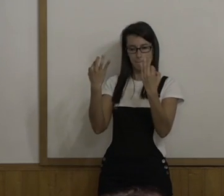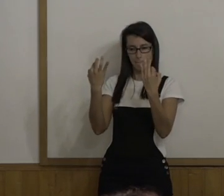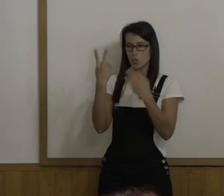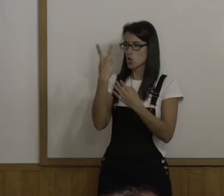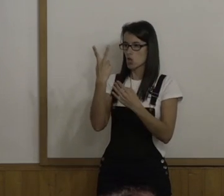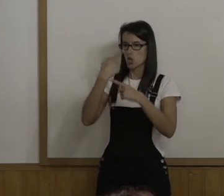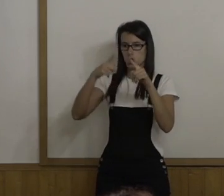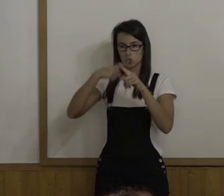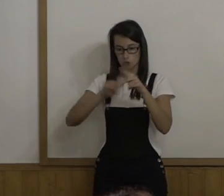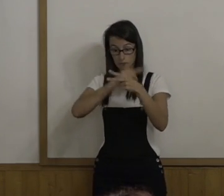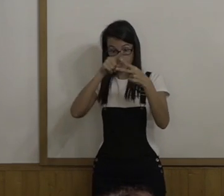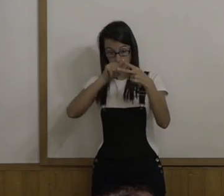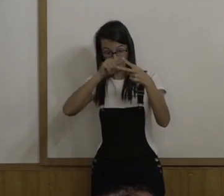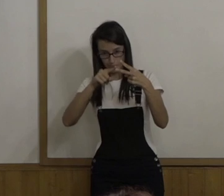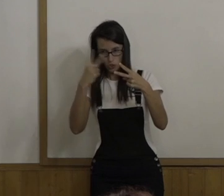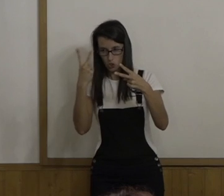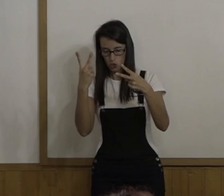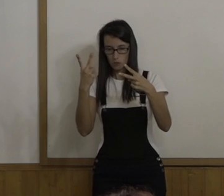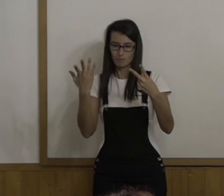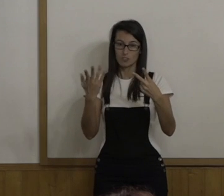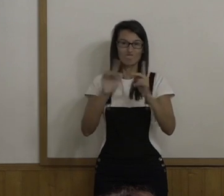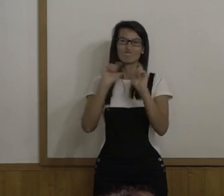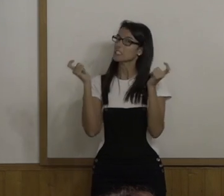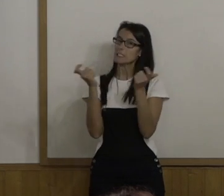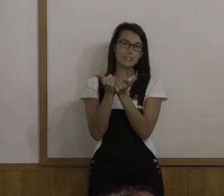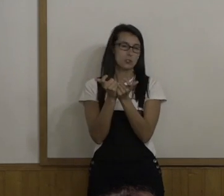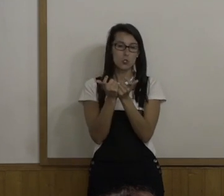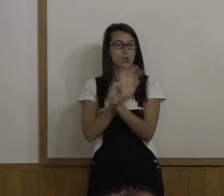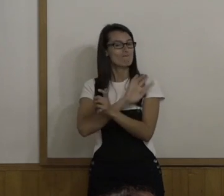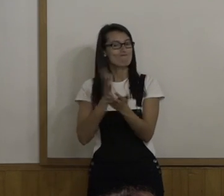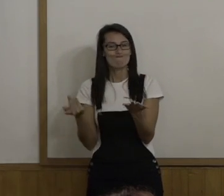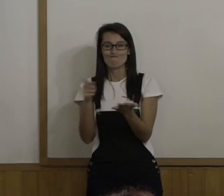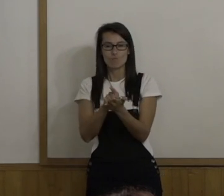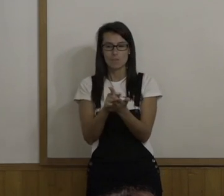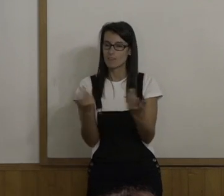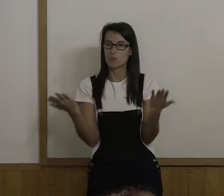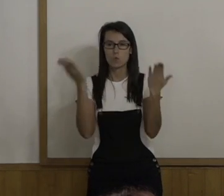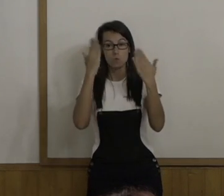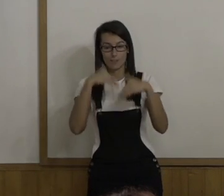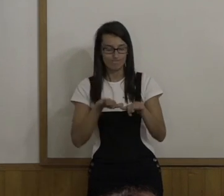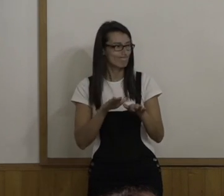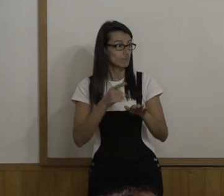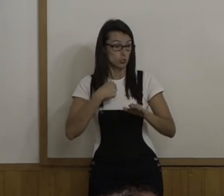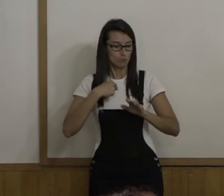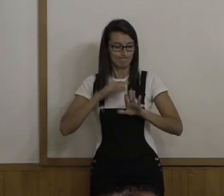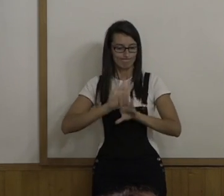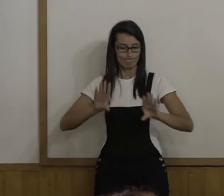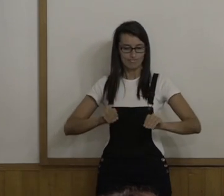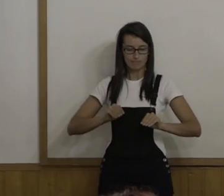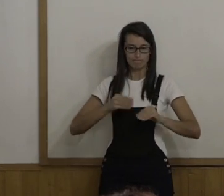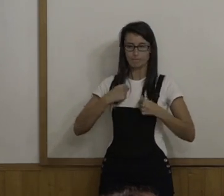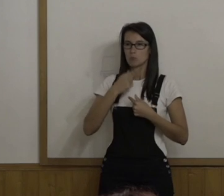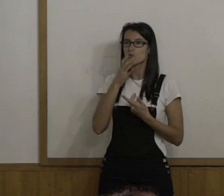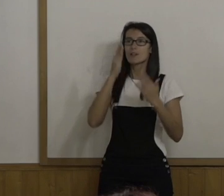reveladoras. Evidentemente, pues no hubo una segunda reunión y de aquello la lección que me ha quedado es que aproveches